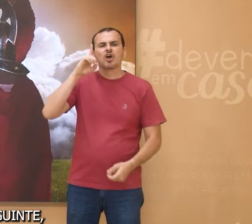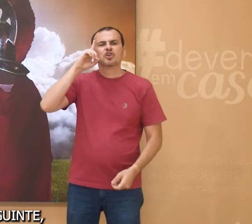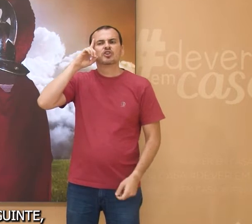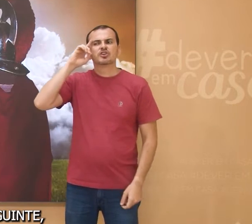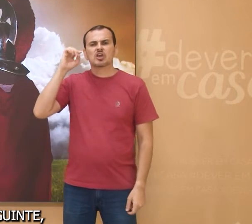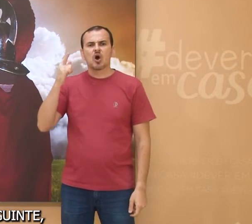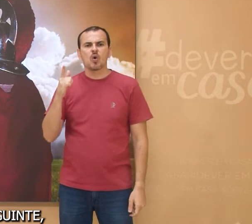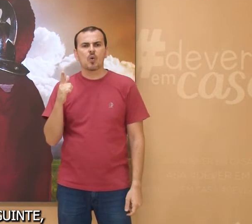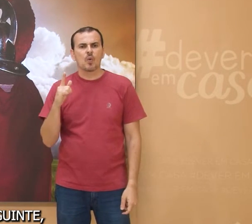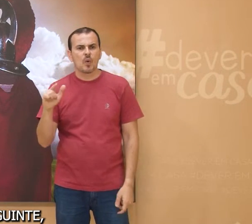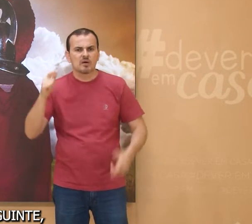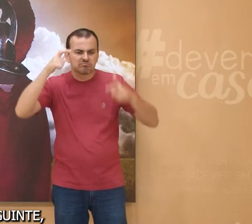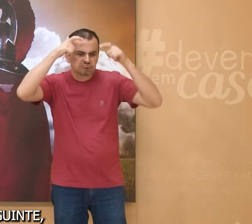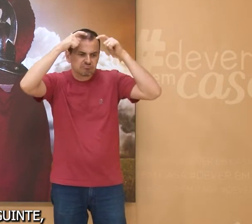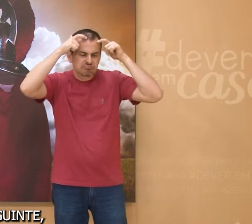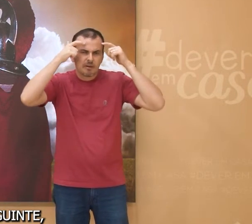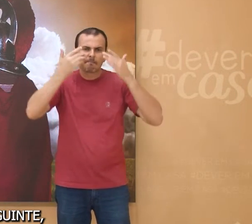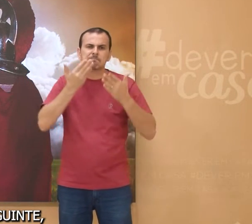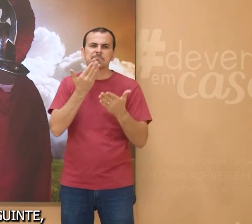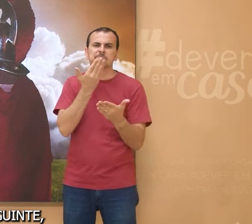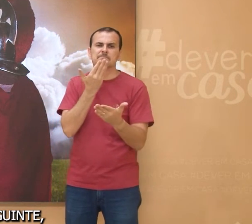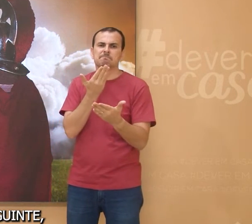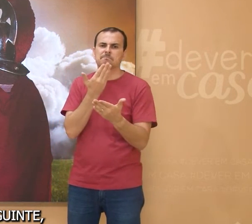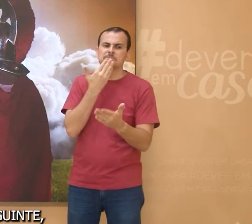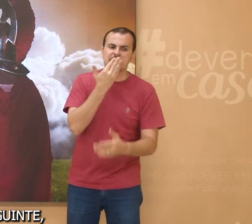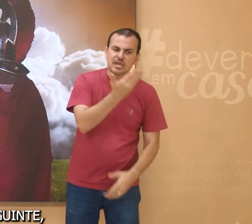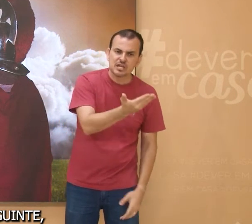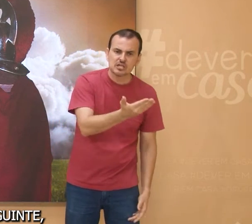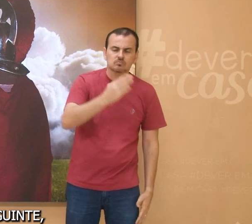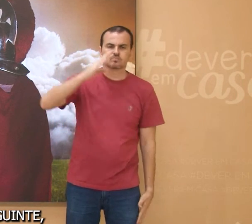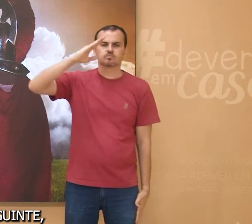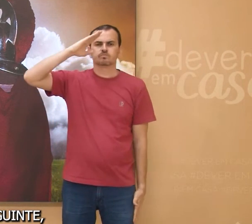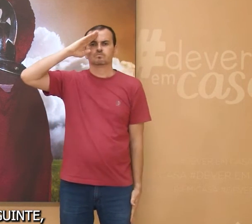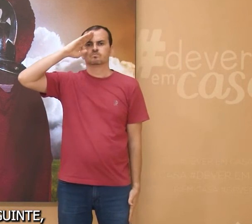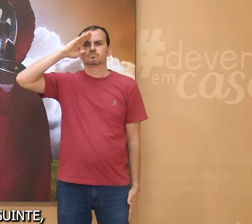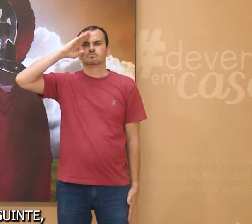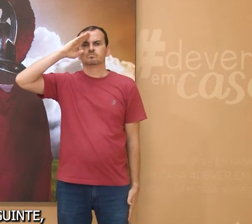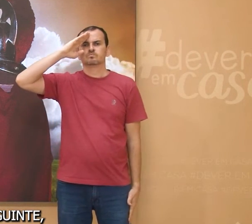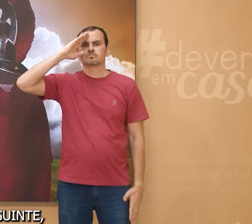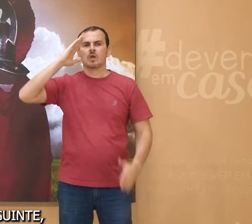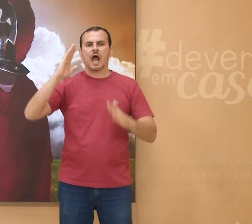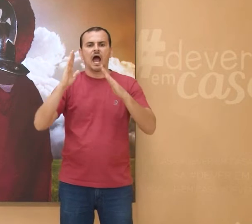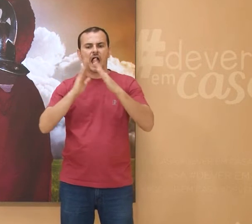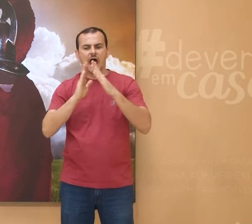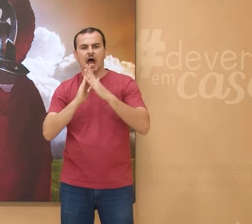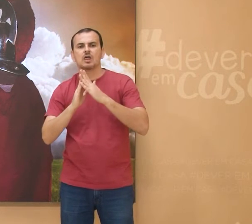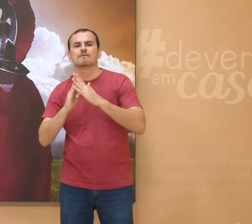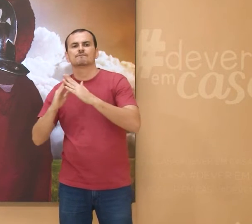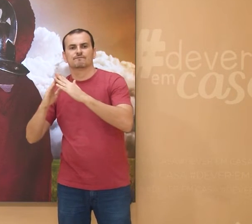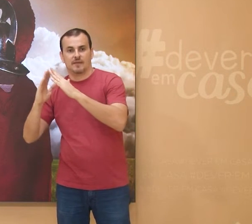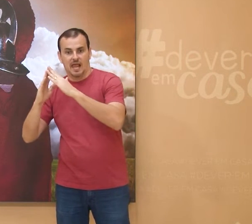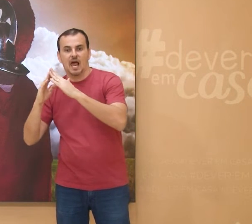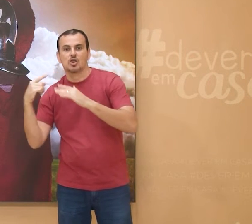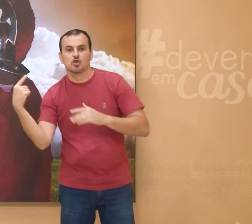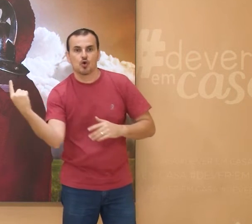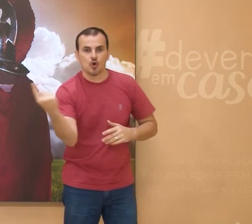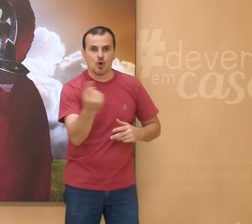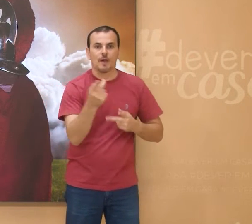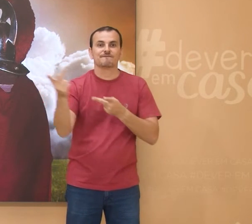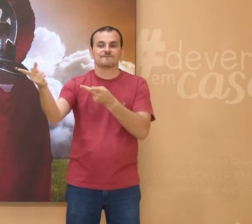No dia seguinte, o príncipe pediu para os seus soldados que todas as casas deveriam